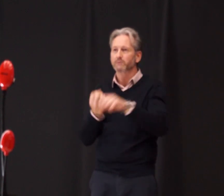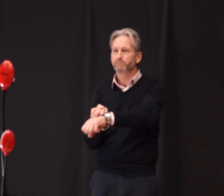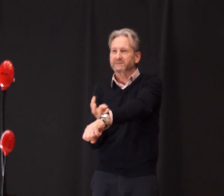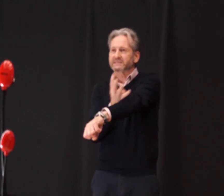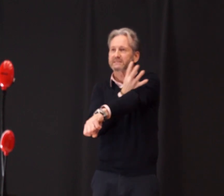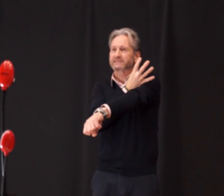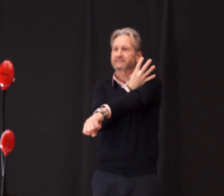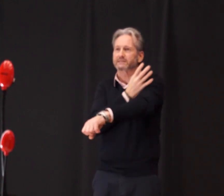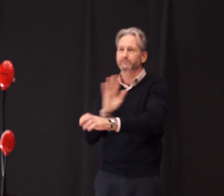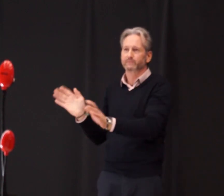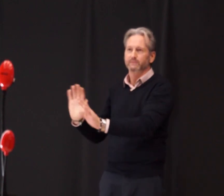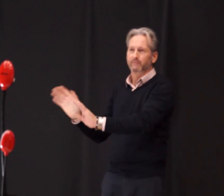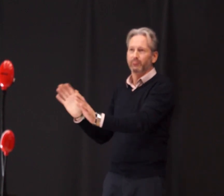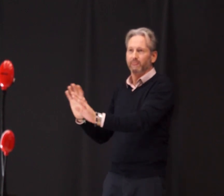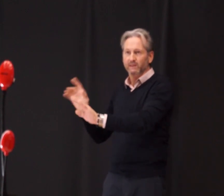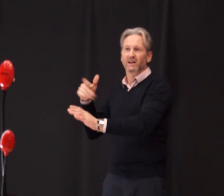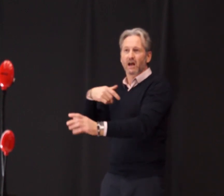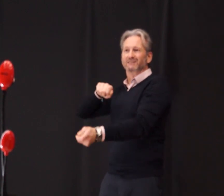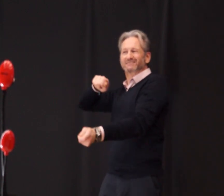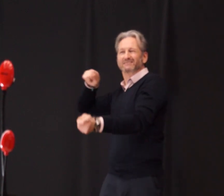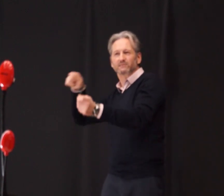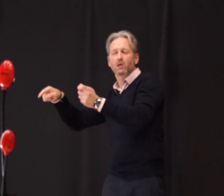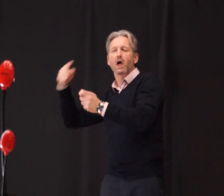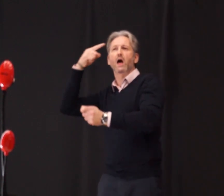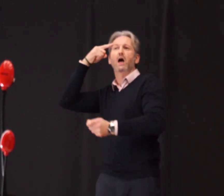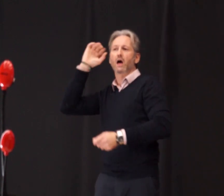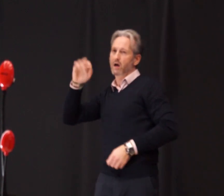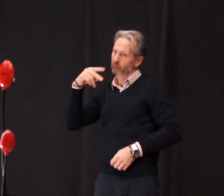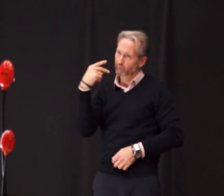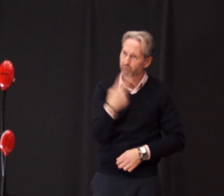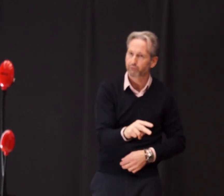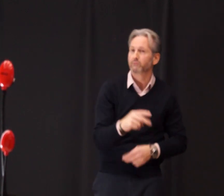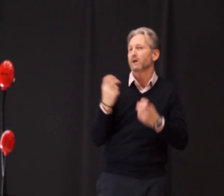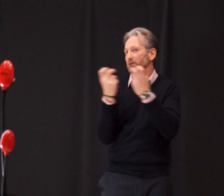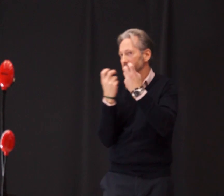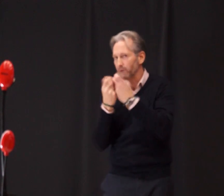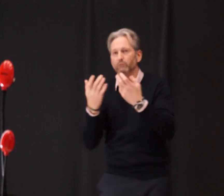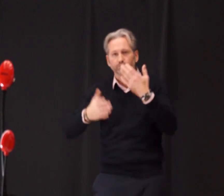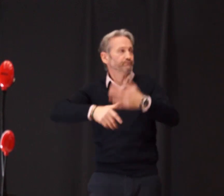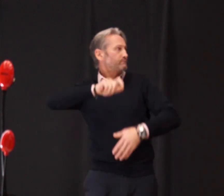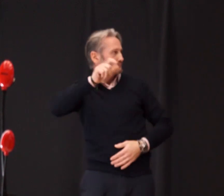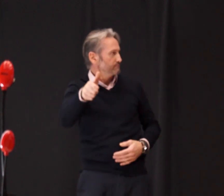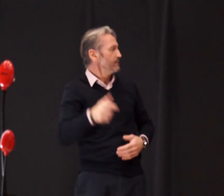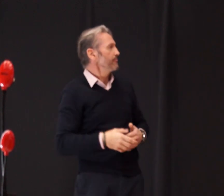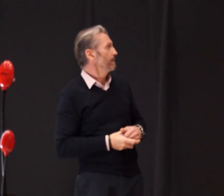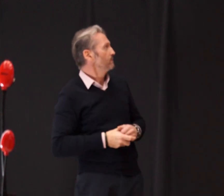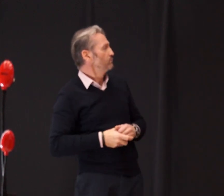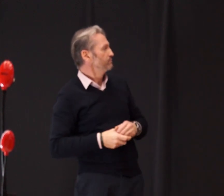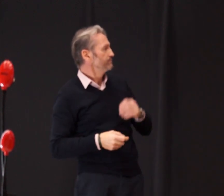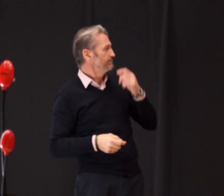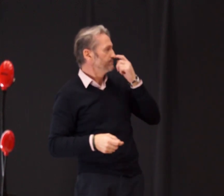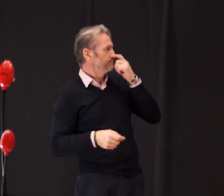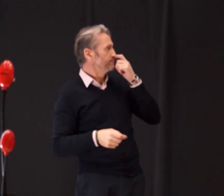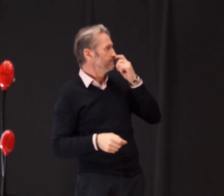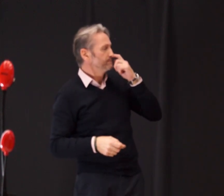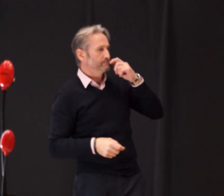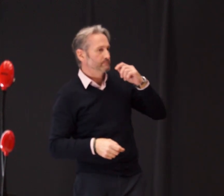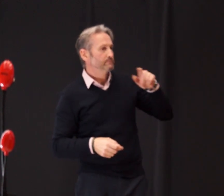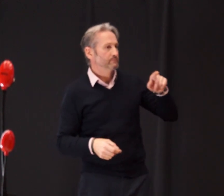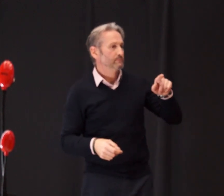on dit pas le signe, on labialise pas et on dit vrai. Et pas vrai, ça, en fait, c'est une forme inversée, c'est-à-dire